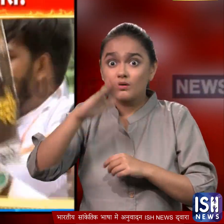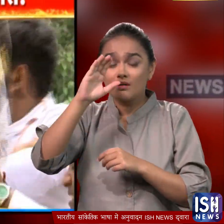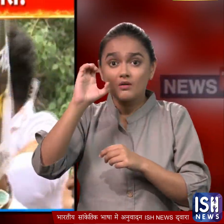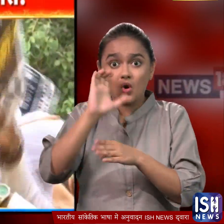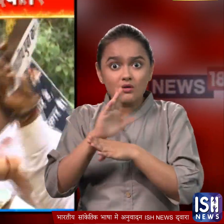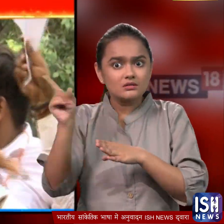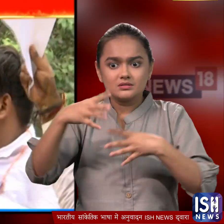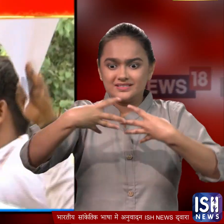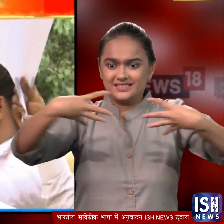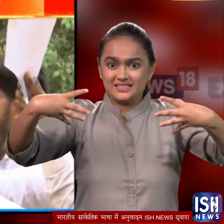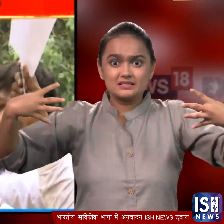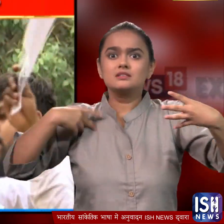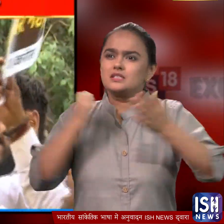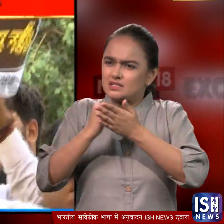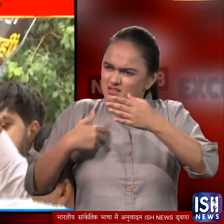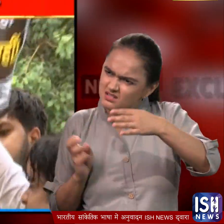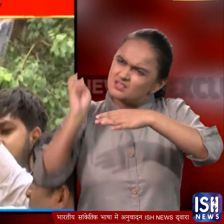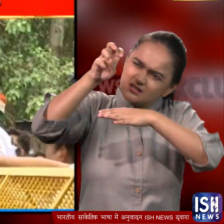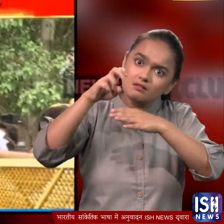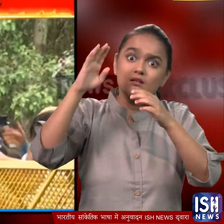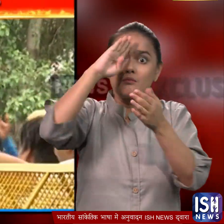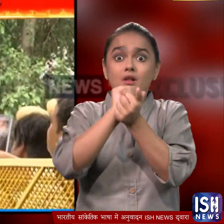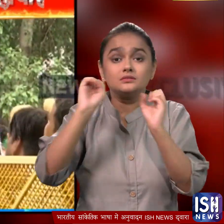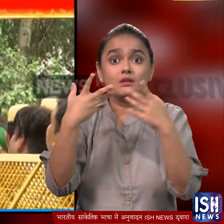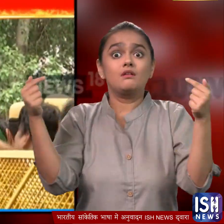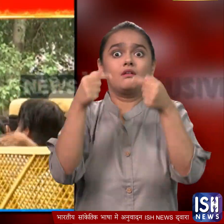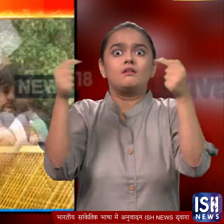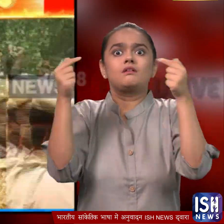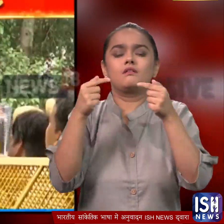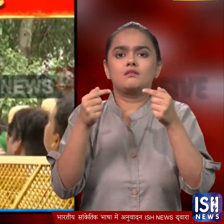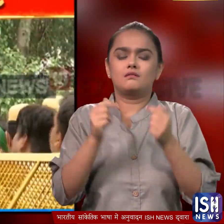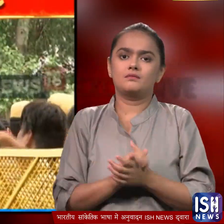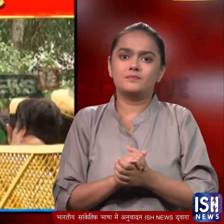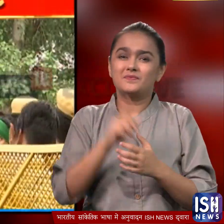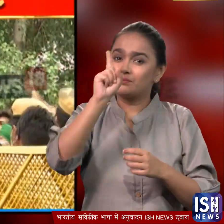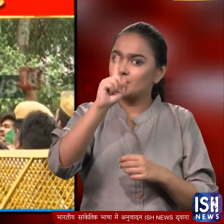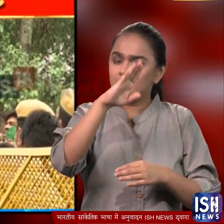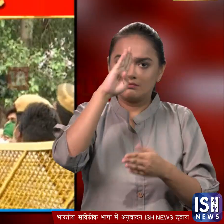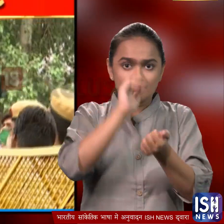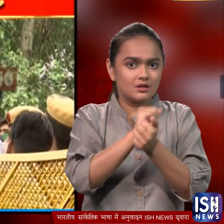जिसके बाद यूथ कांग्रेस के कार्यकर्ता जबरदस्ती बैरिकेड पर चढ़ गए और उनकी पुलिस से झड़प भी हो गई।